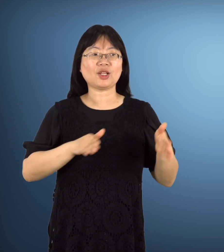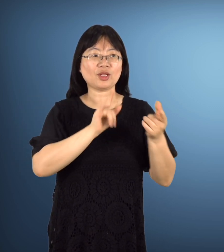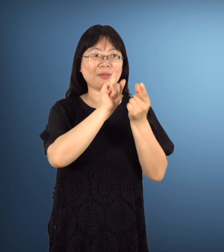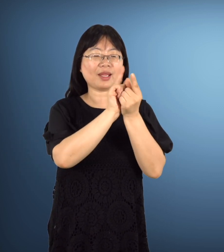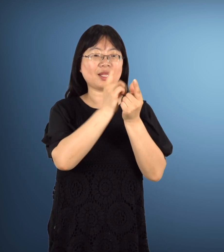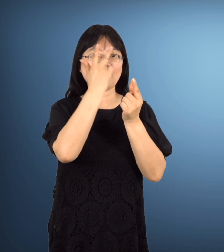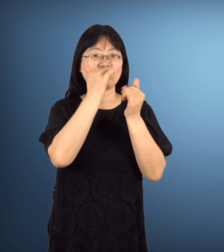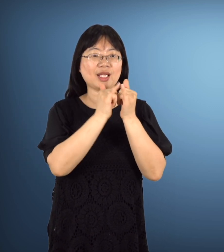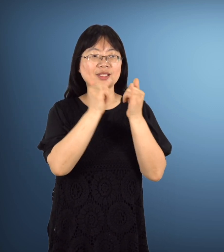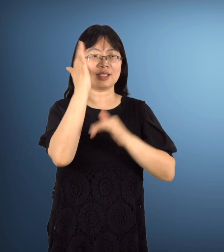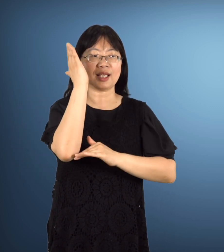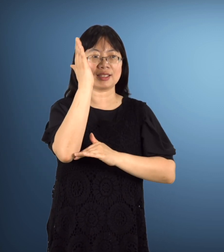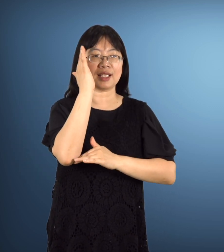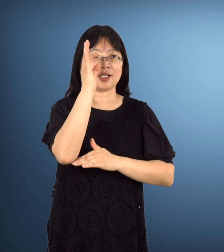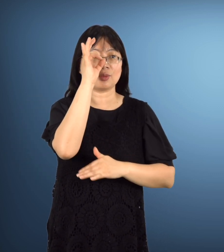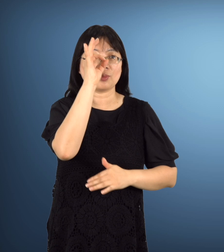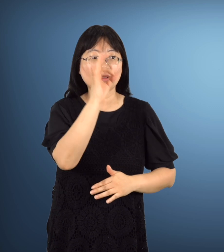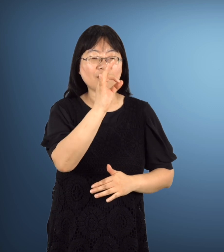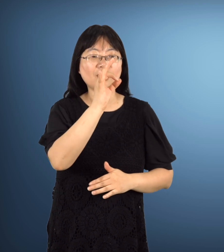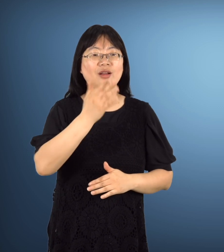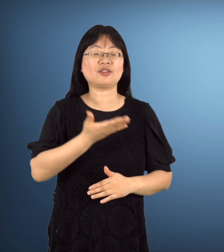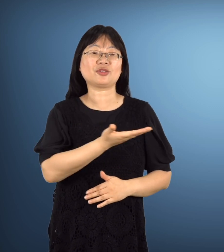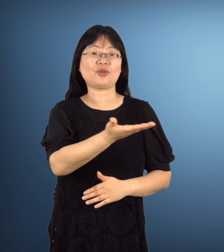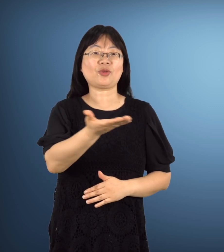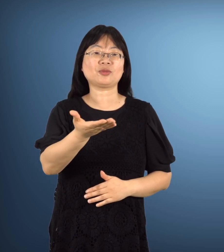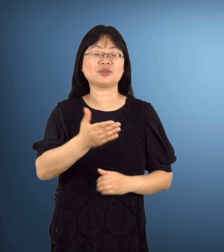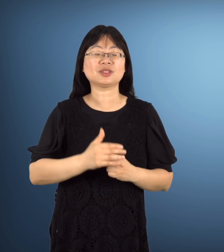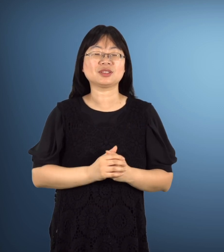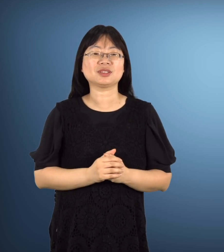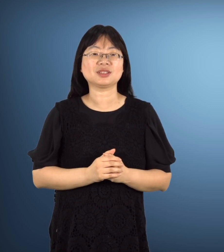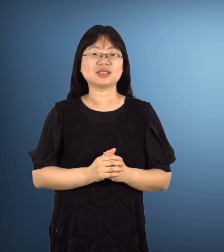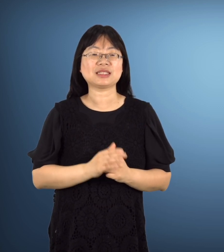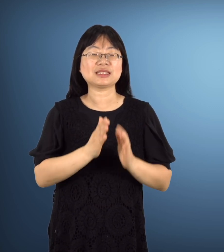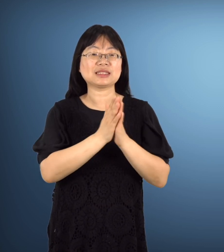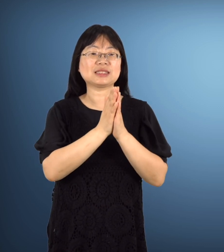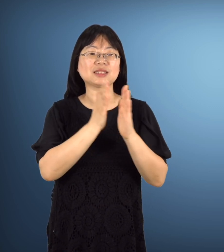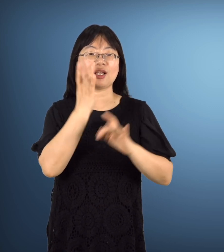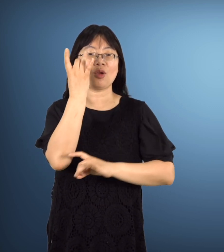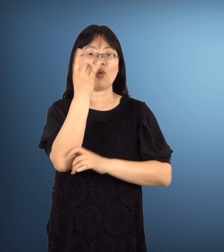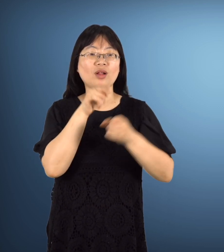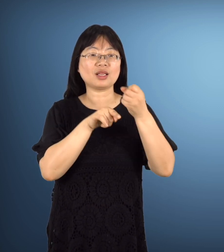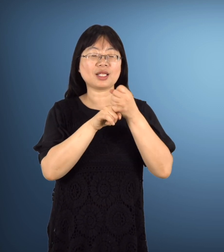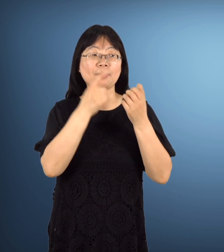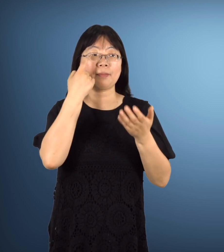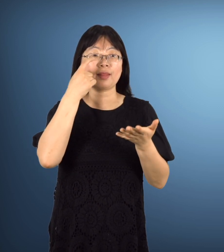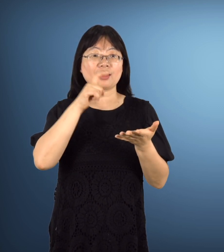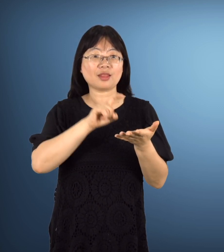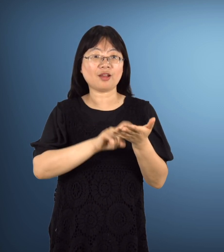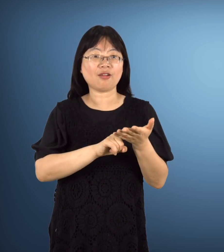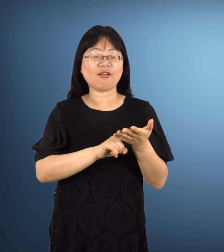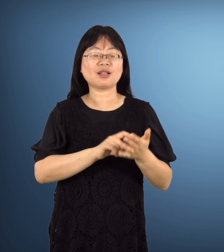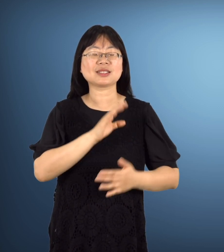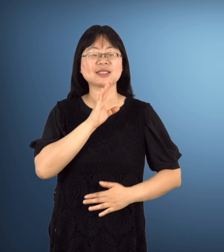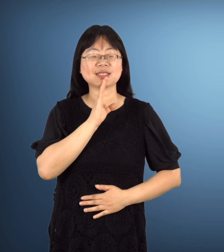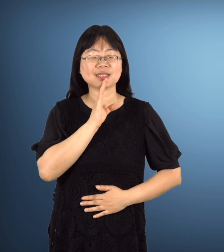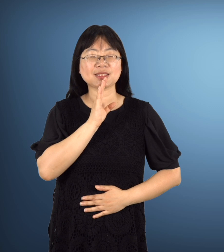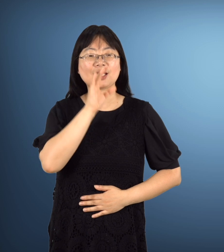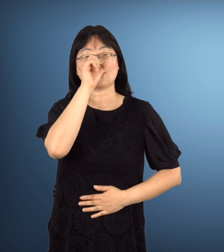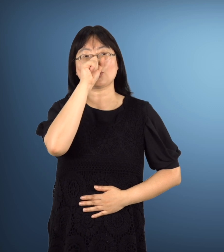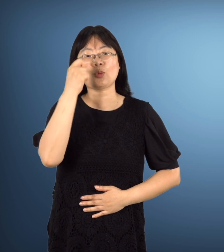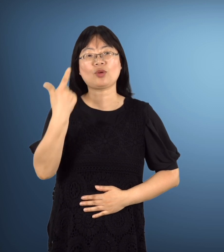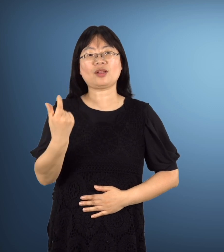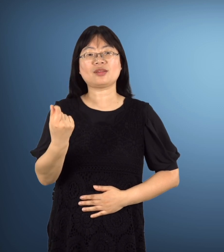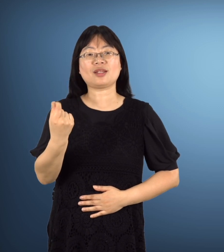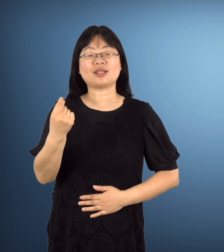만난 맹인의 이야기를 통해서 여러분들이 그 질서와 원리를 발견하면 참